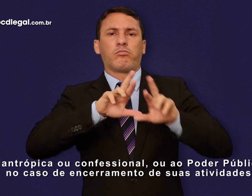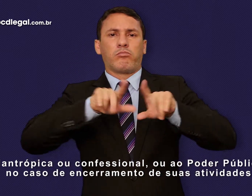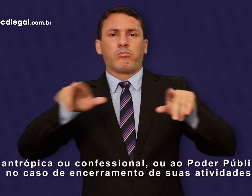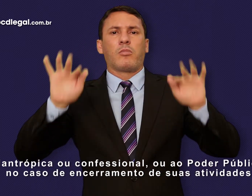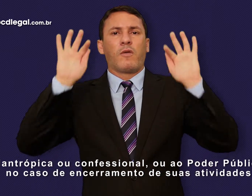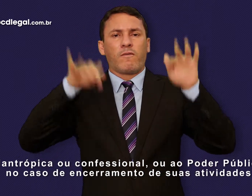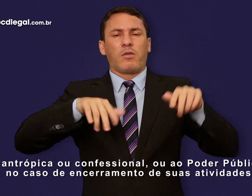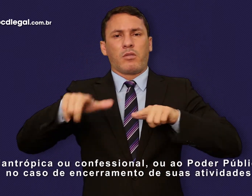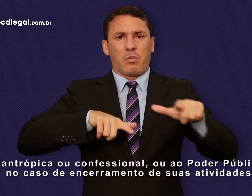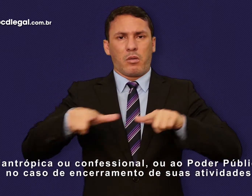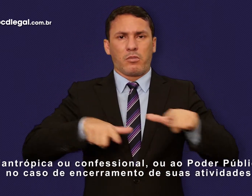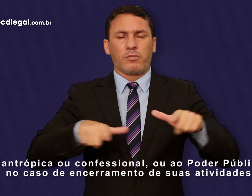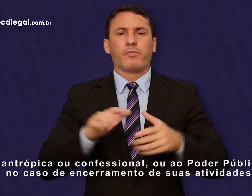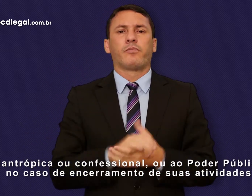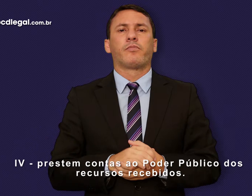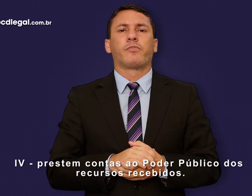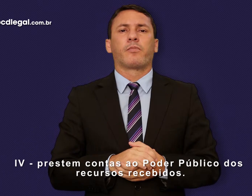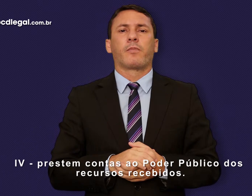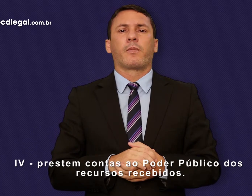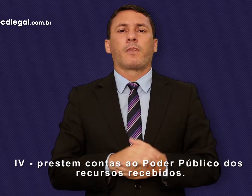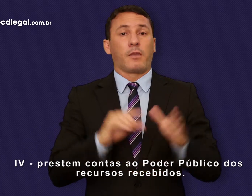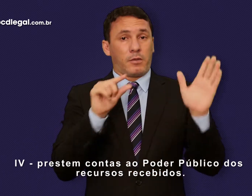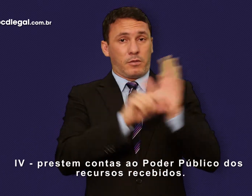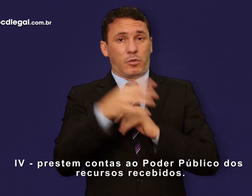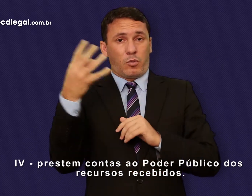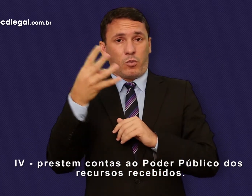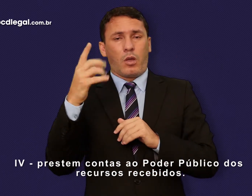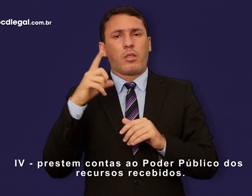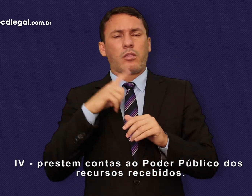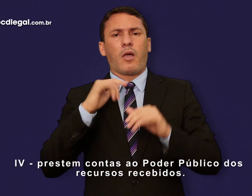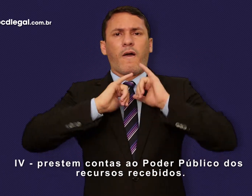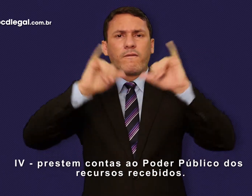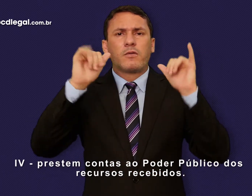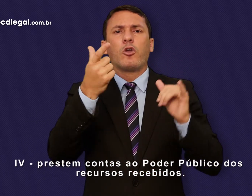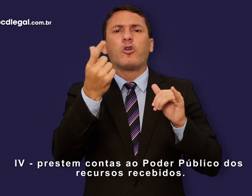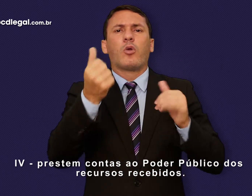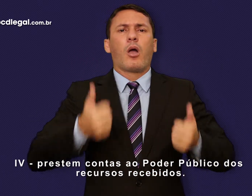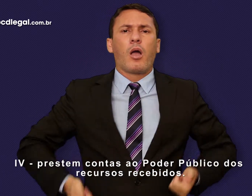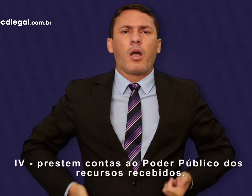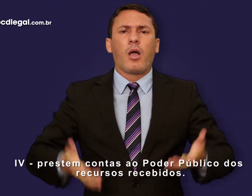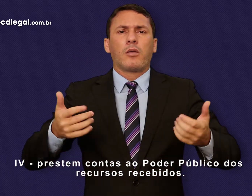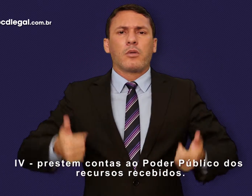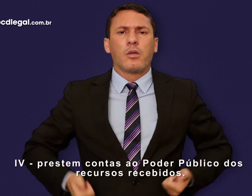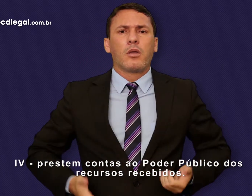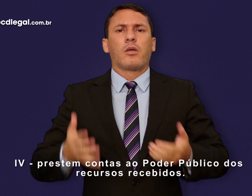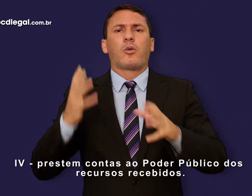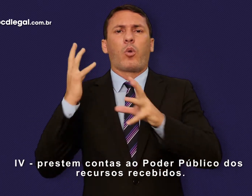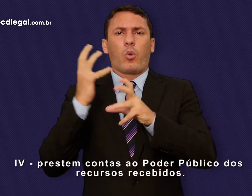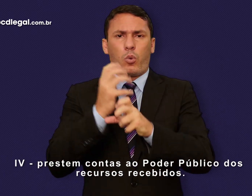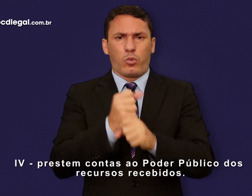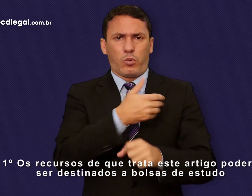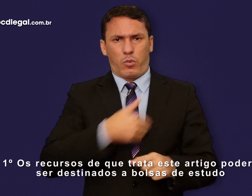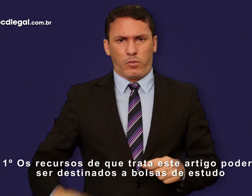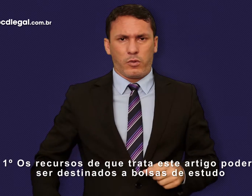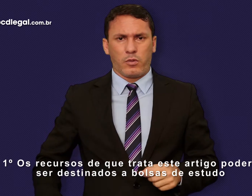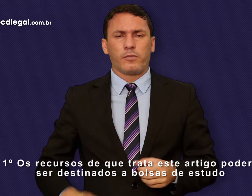educação. Inciso 3. Assegurem a destinação de seu patrimônio a outra escola comunitária, filantrópica ou